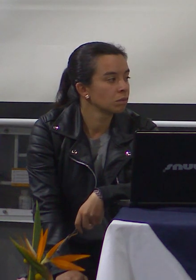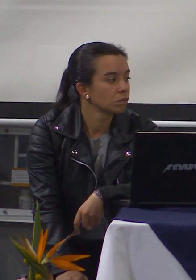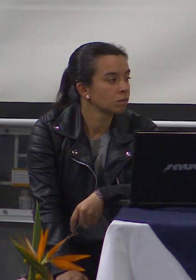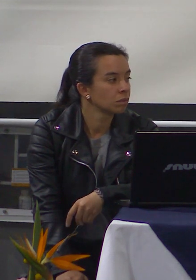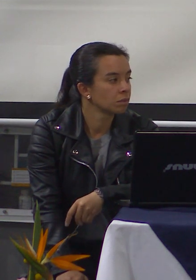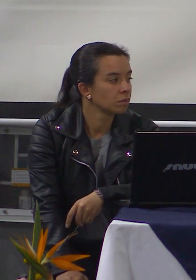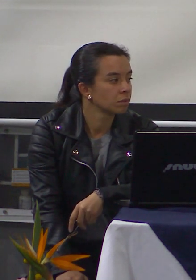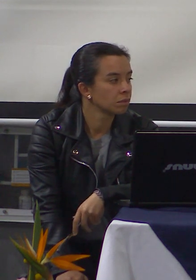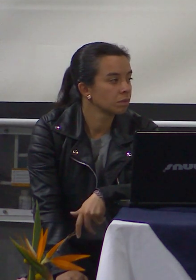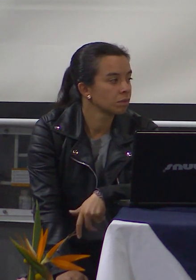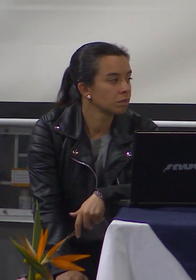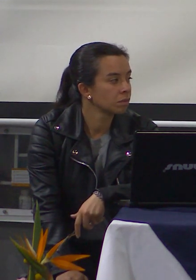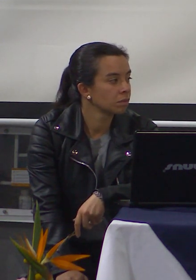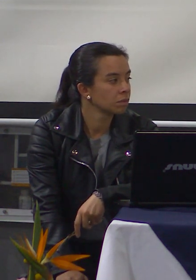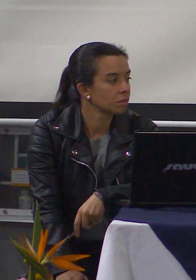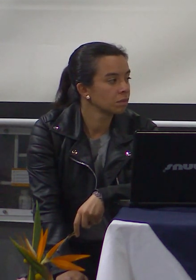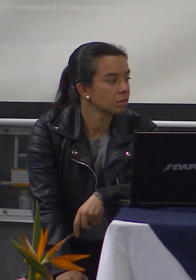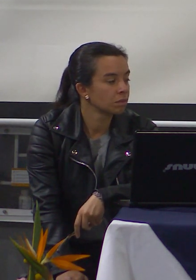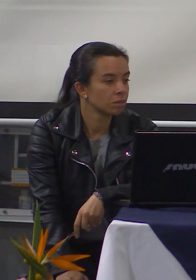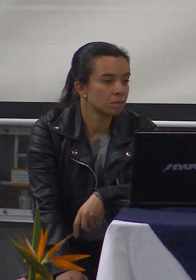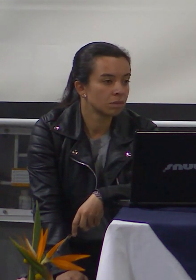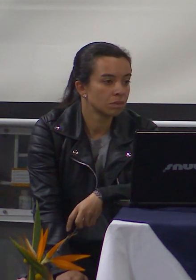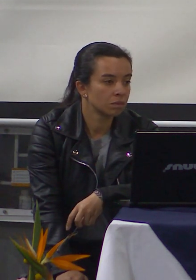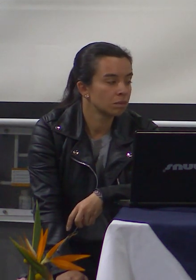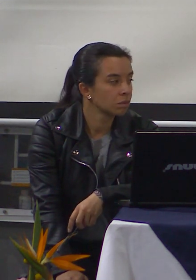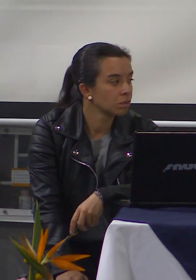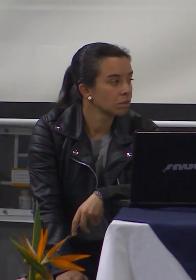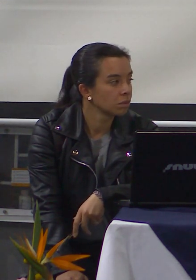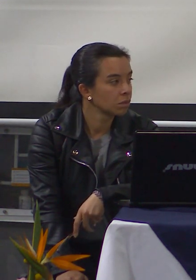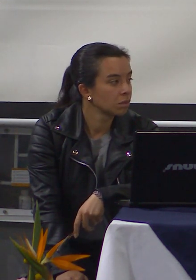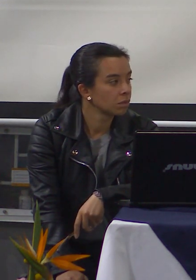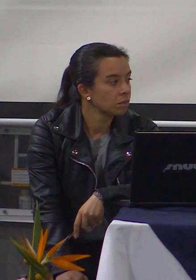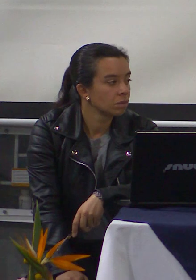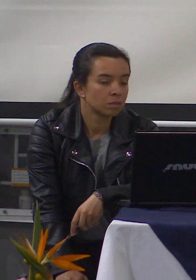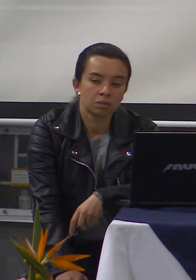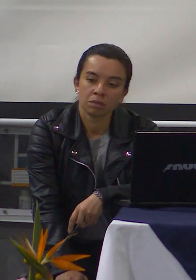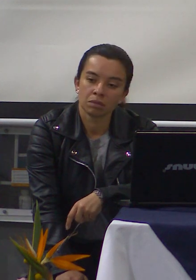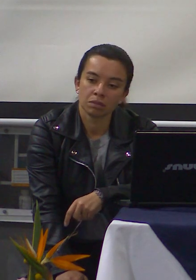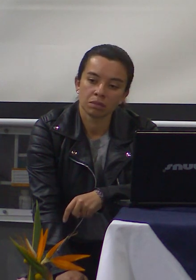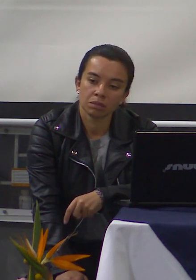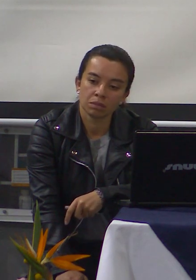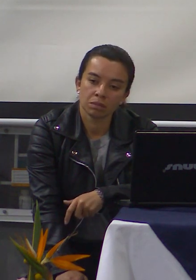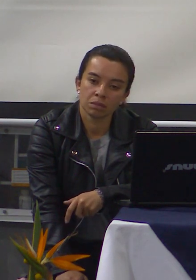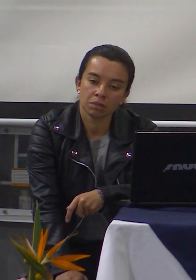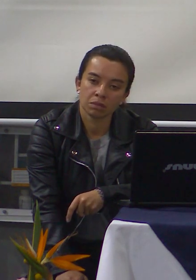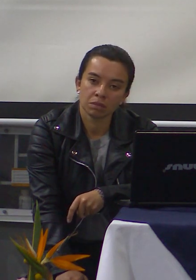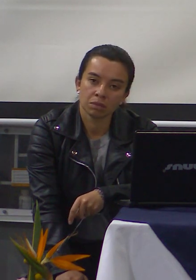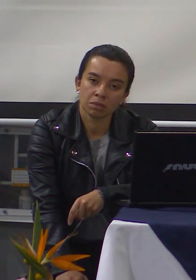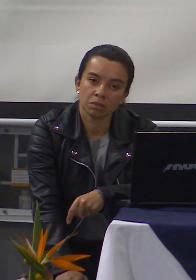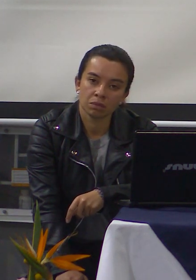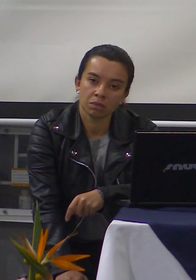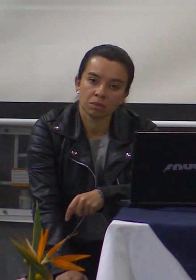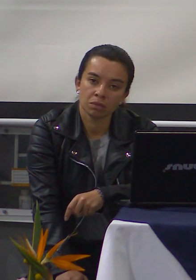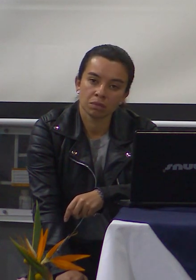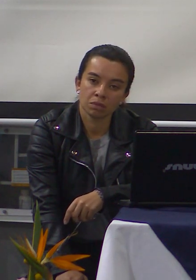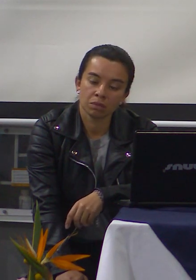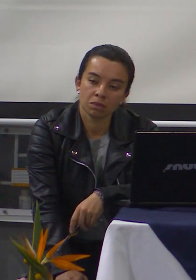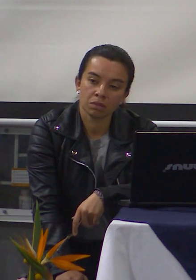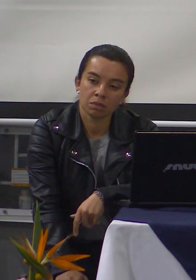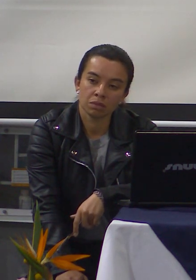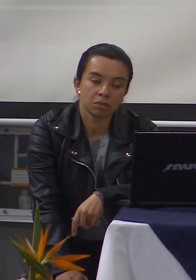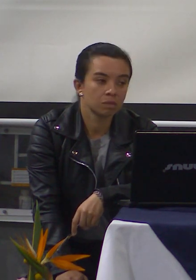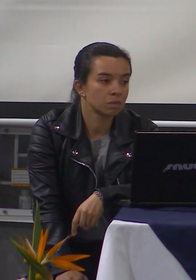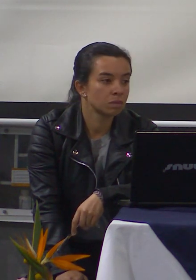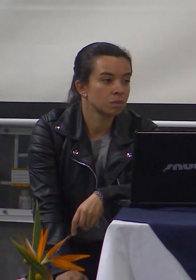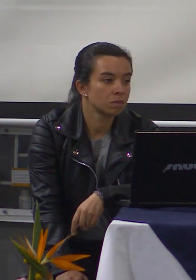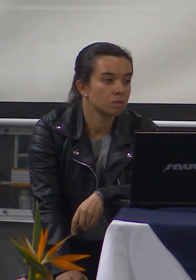diríamos tengo casi 20 años de trabajo y es un imposible y él y él reflexionaba sobre silencia le